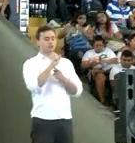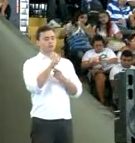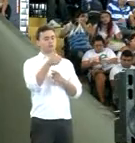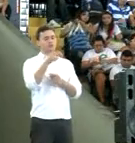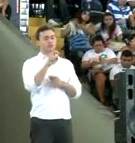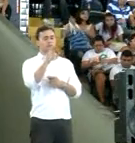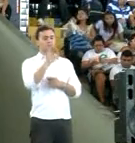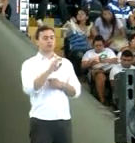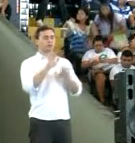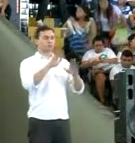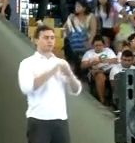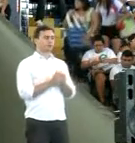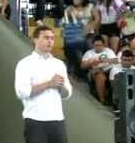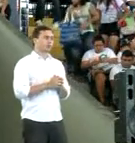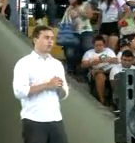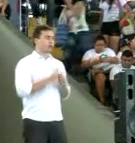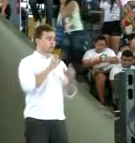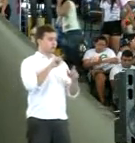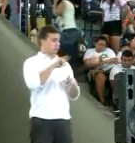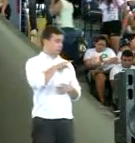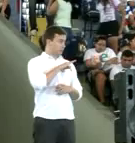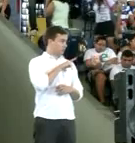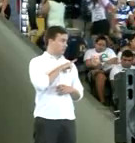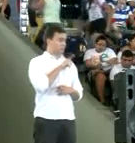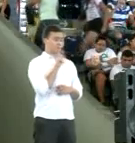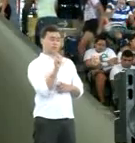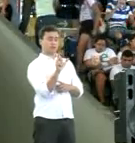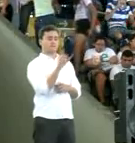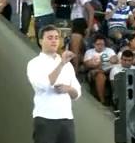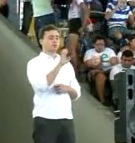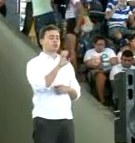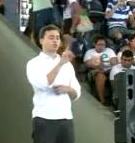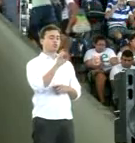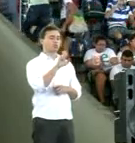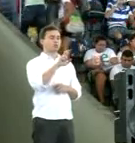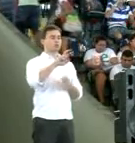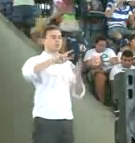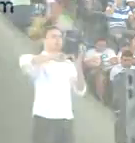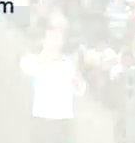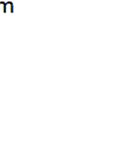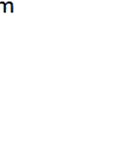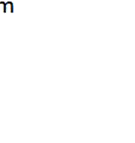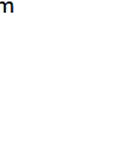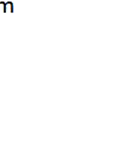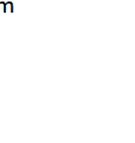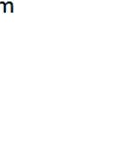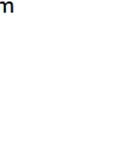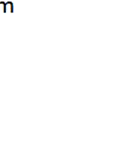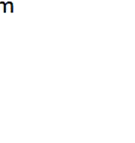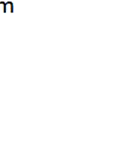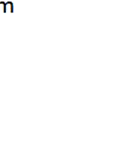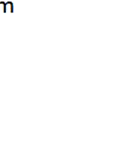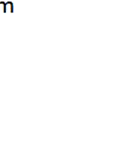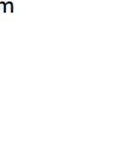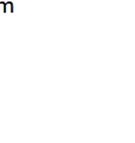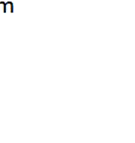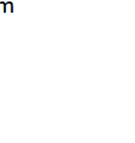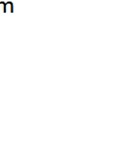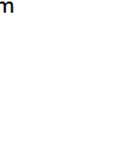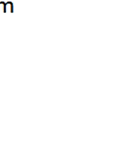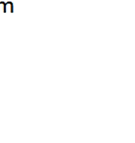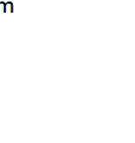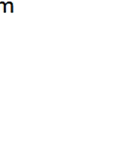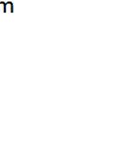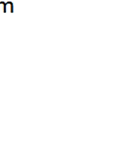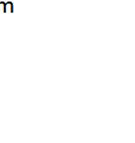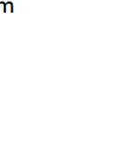como multiplicação. Então, quando eu tenho 15% de 200, eu escrevo 15 sobre 100